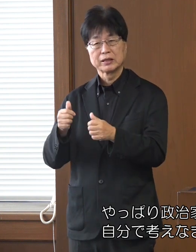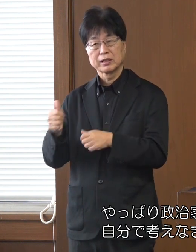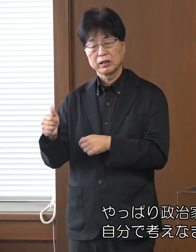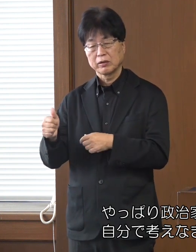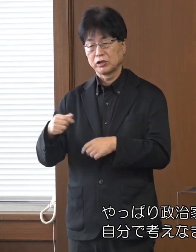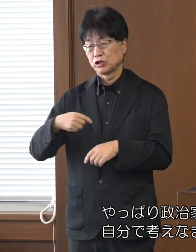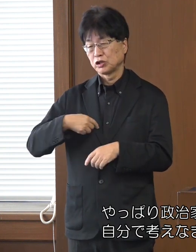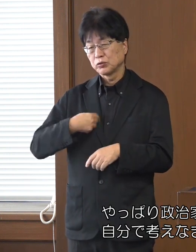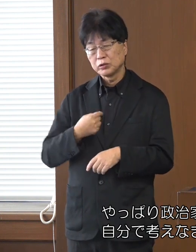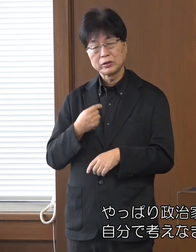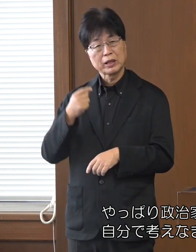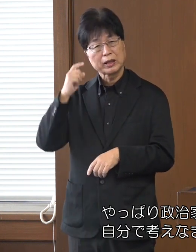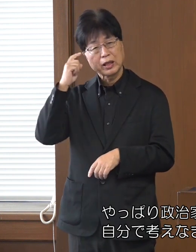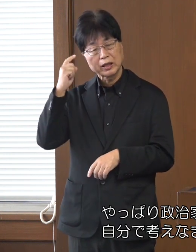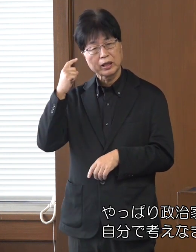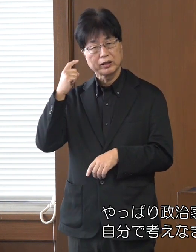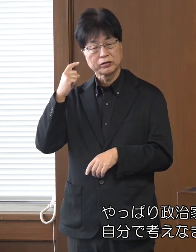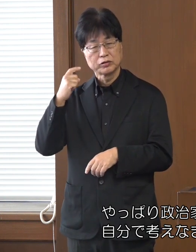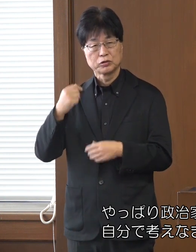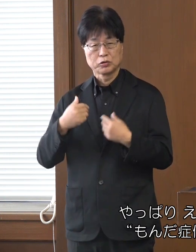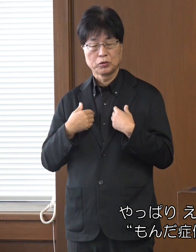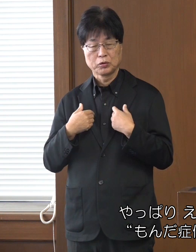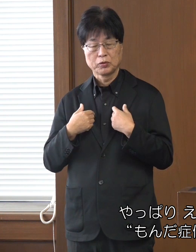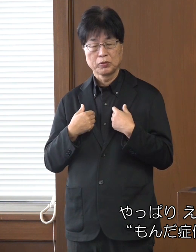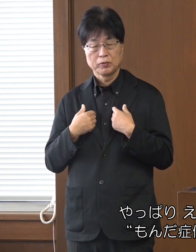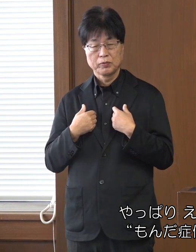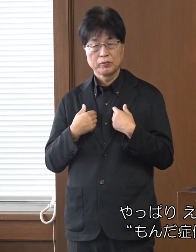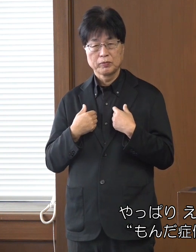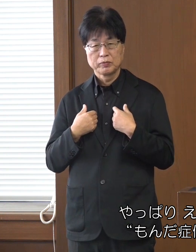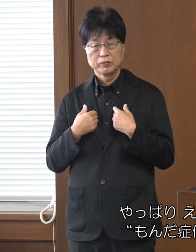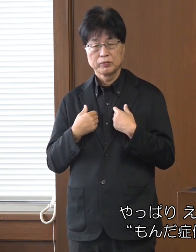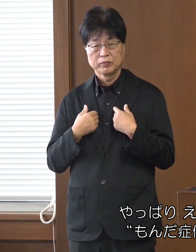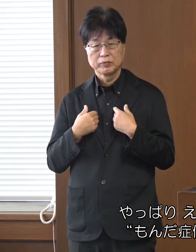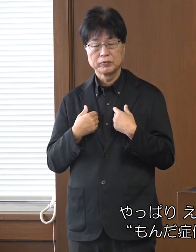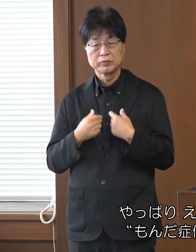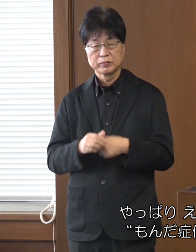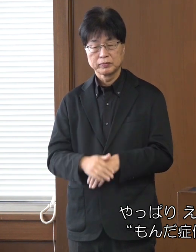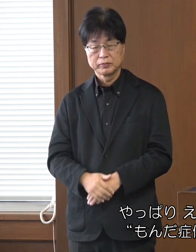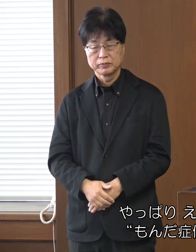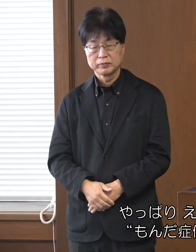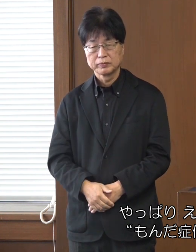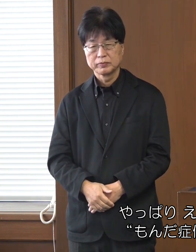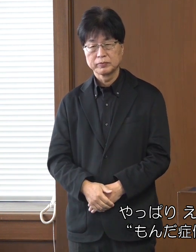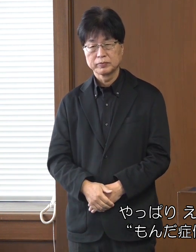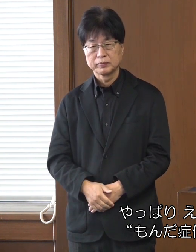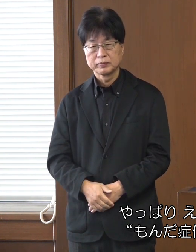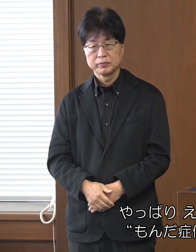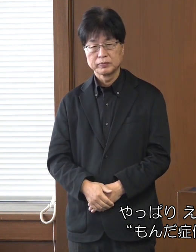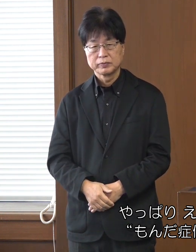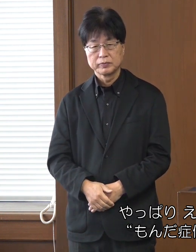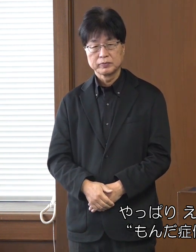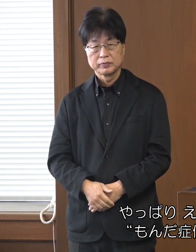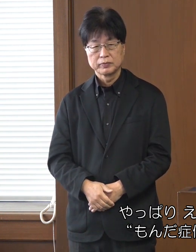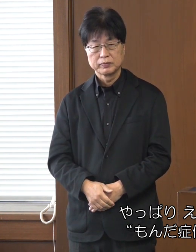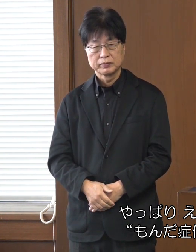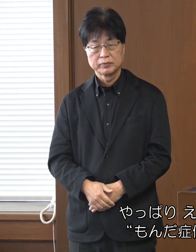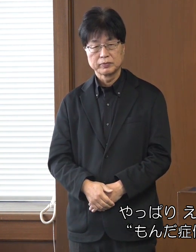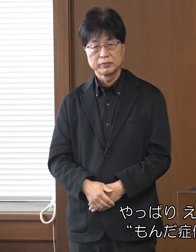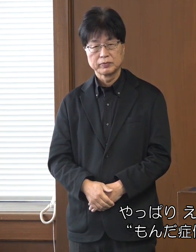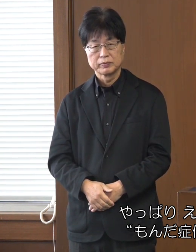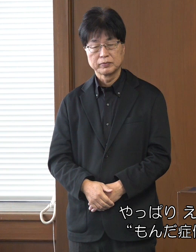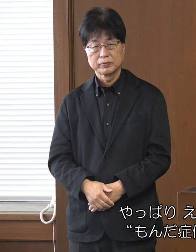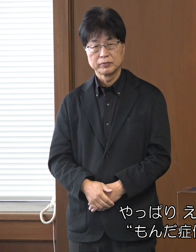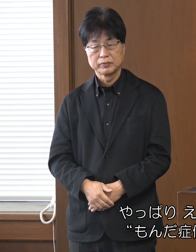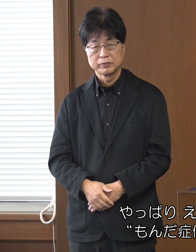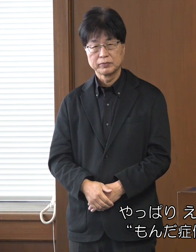分で考えなきゃいけないと思うんですよ。でやっぱりこう得てしてこう、まあ、問題